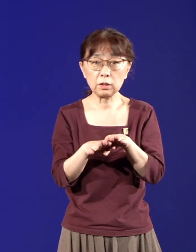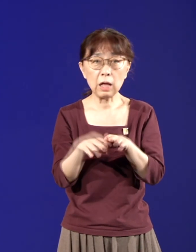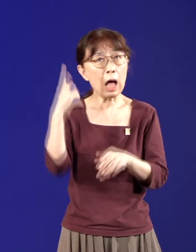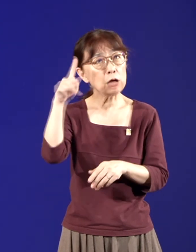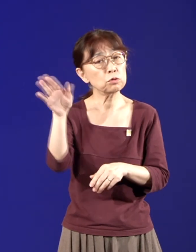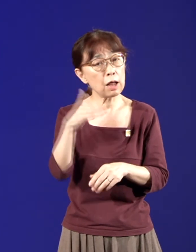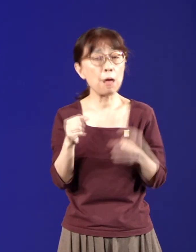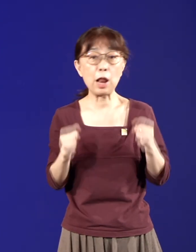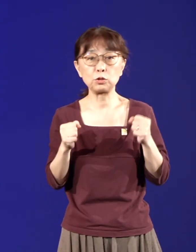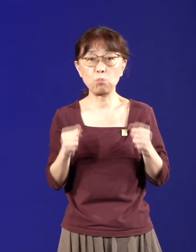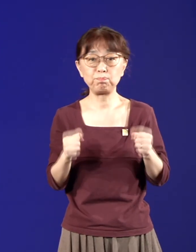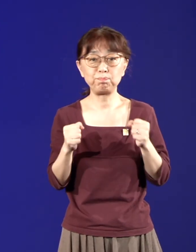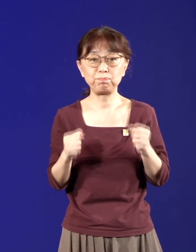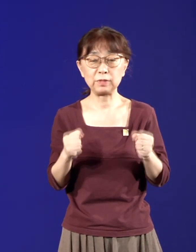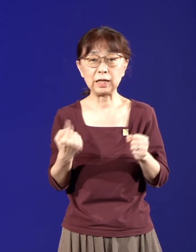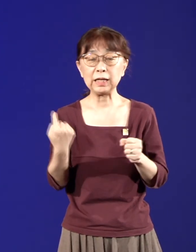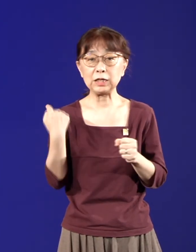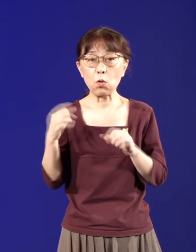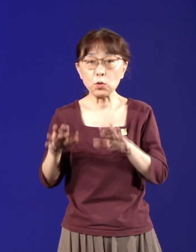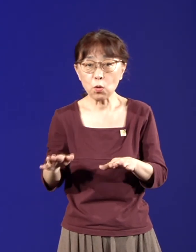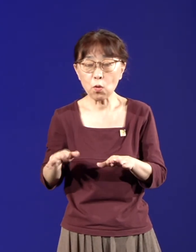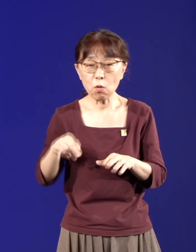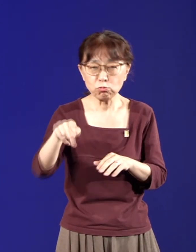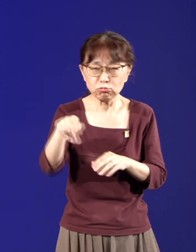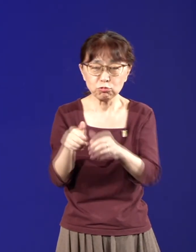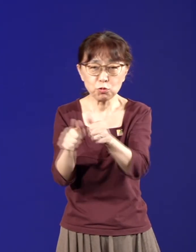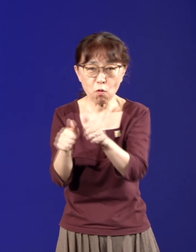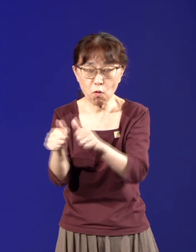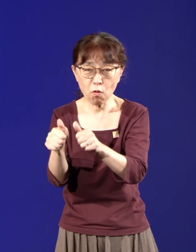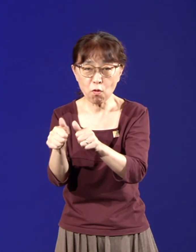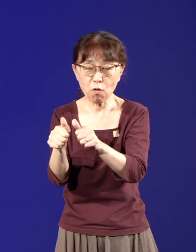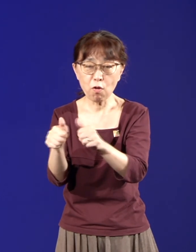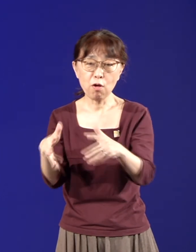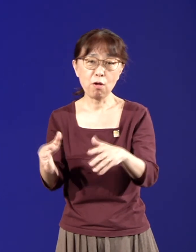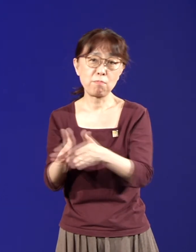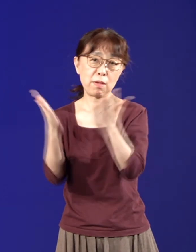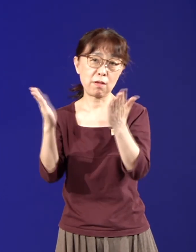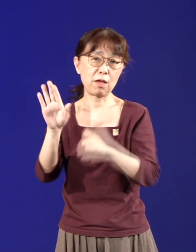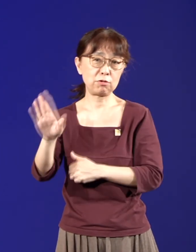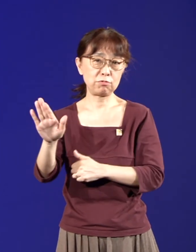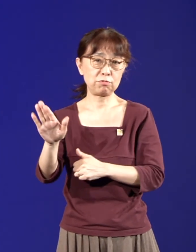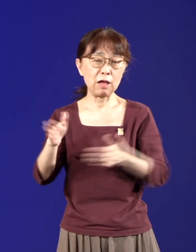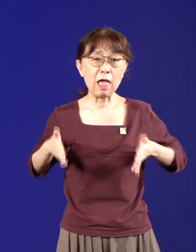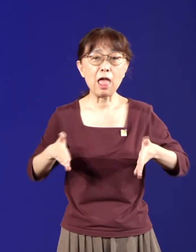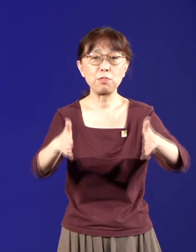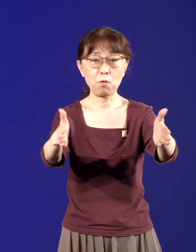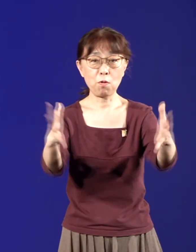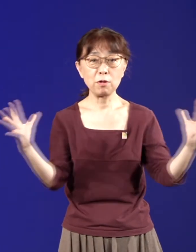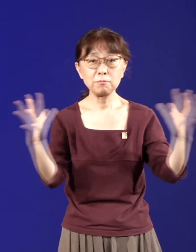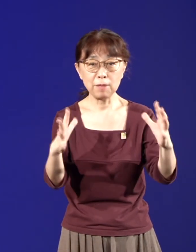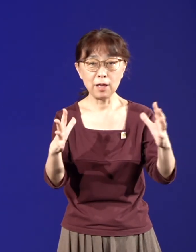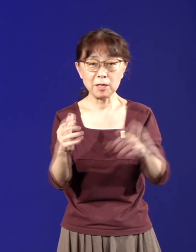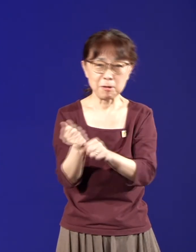ン、そして、昨日今日と競歩が行われました。沿道でですね、観戦をしたいという